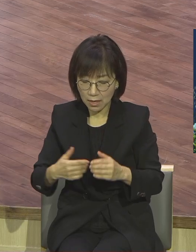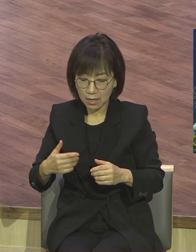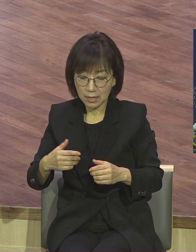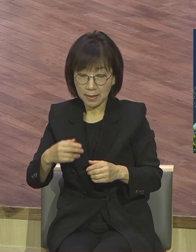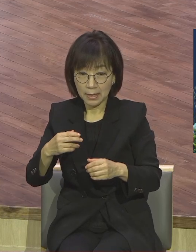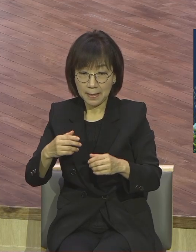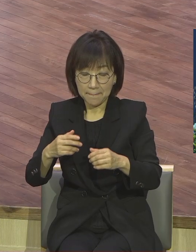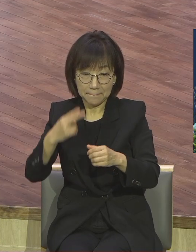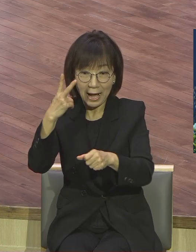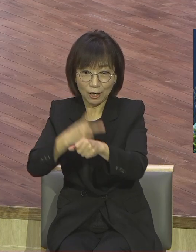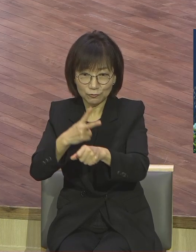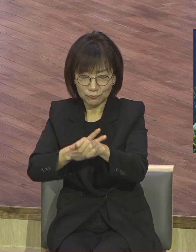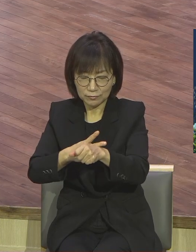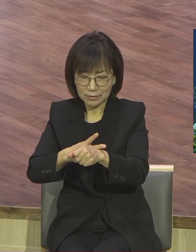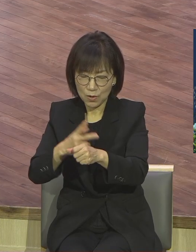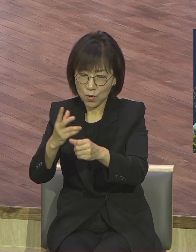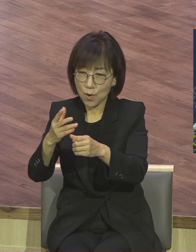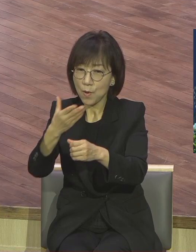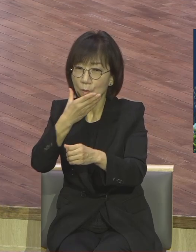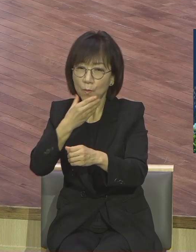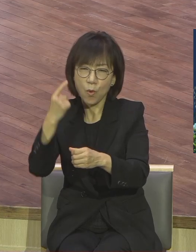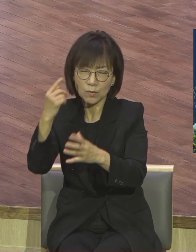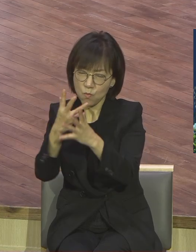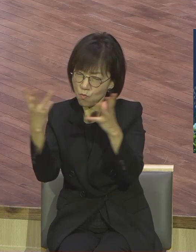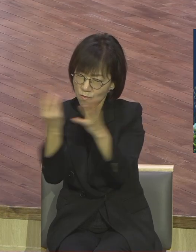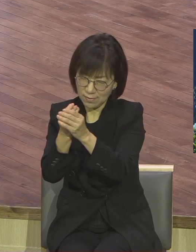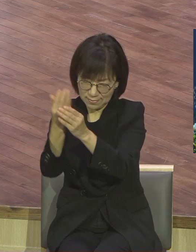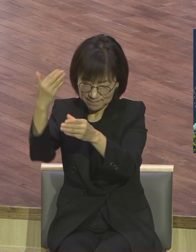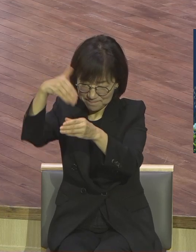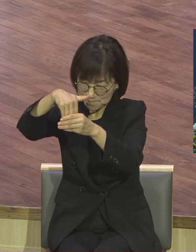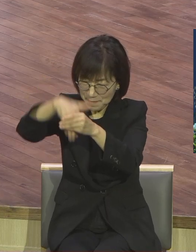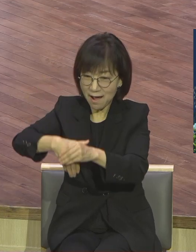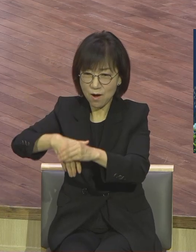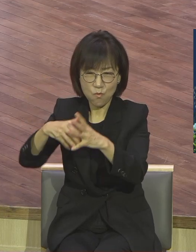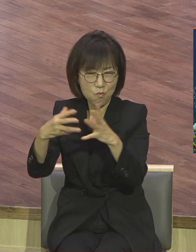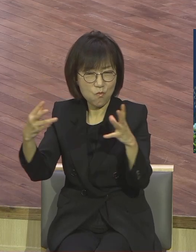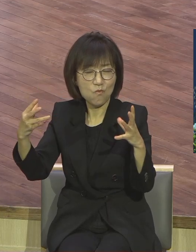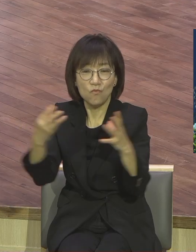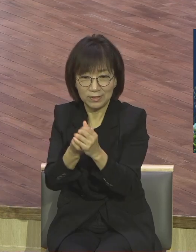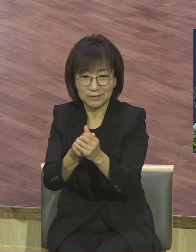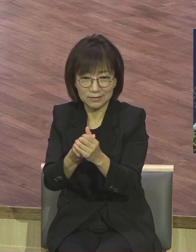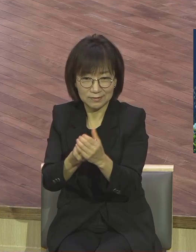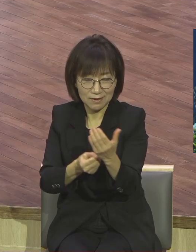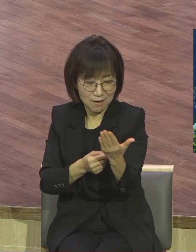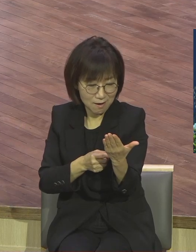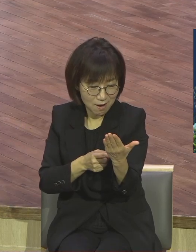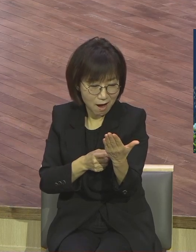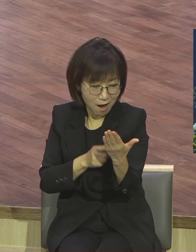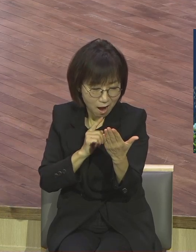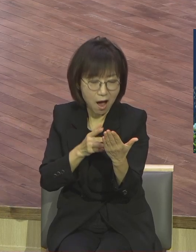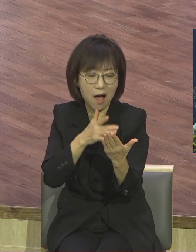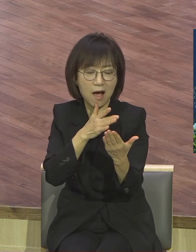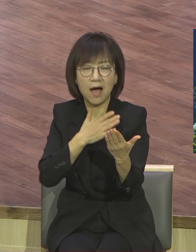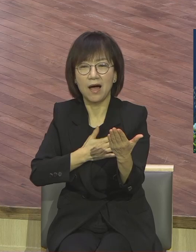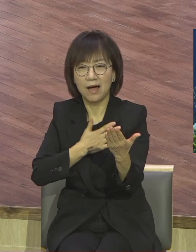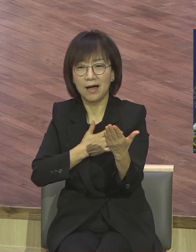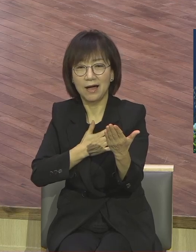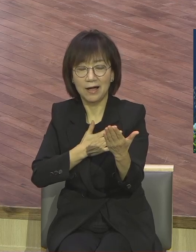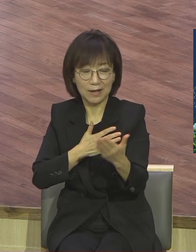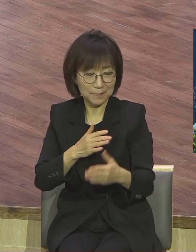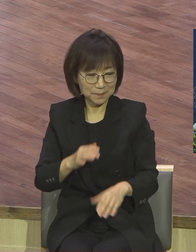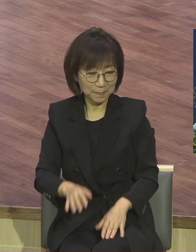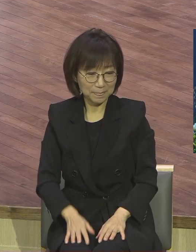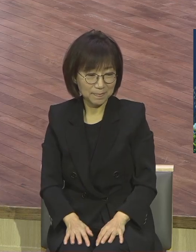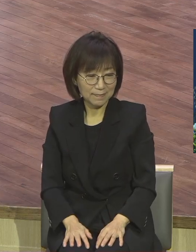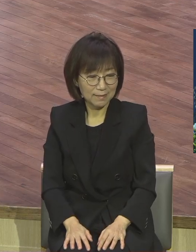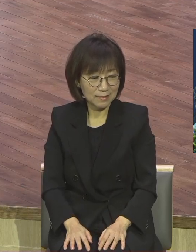깊이 각인되어졌는가 하는 것을 볼 수가 있어요. 사도 바울은 디모데전서 1장 13절에서